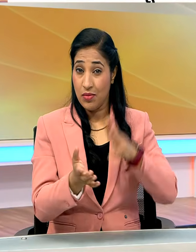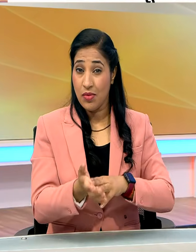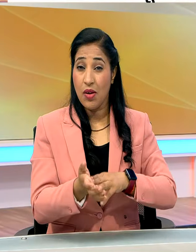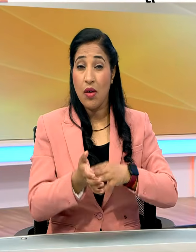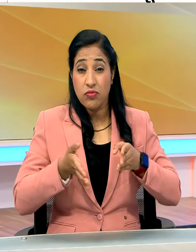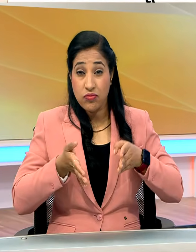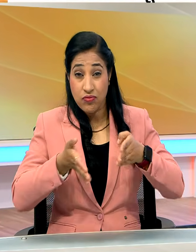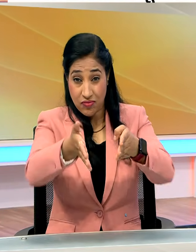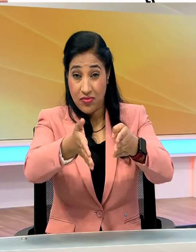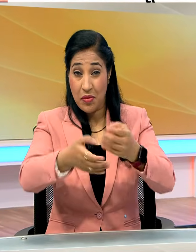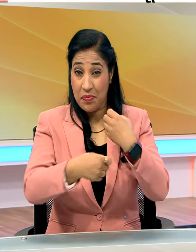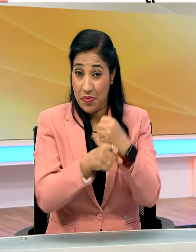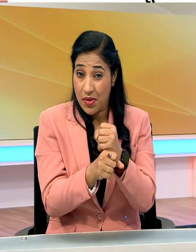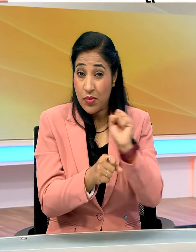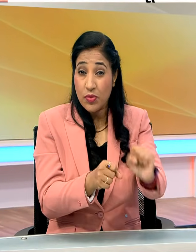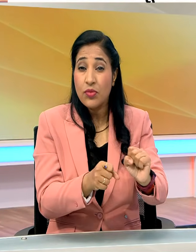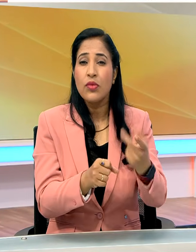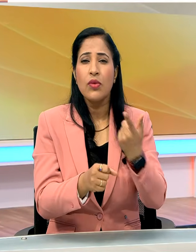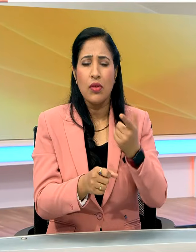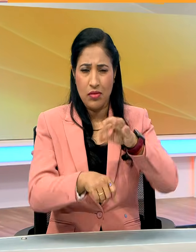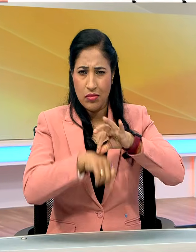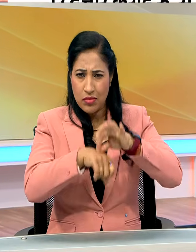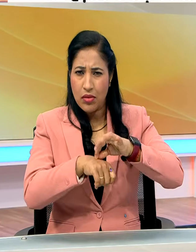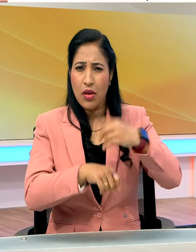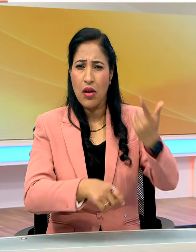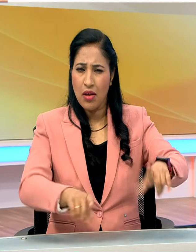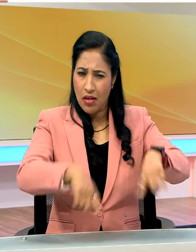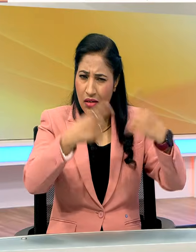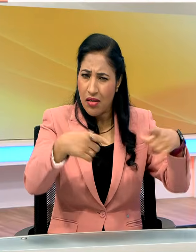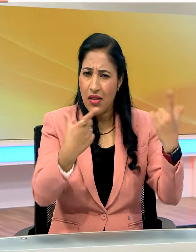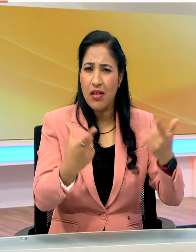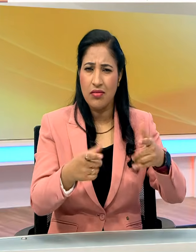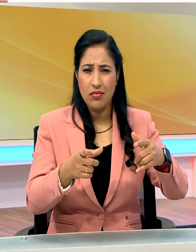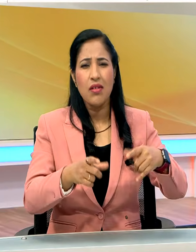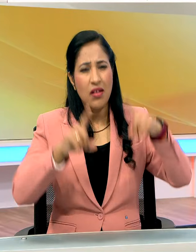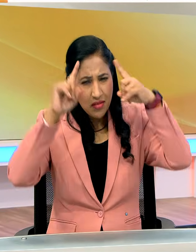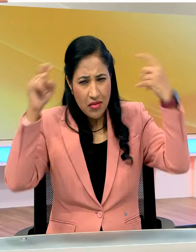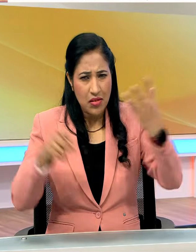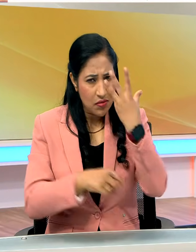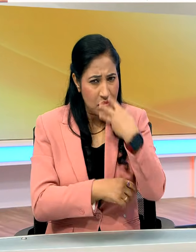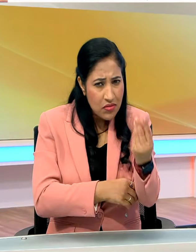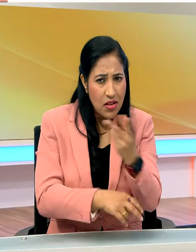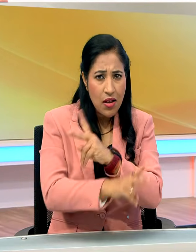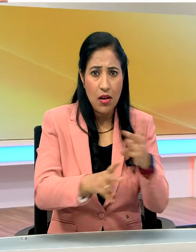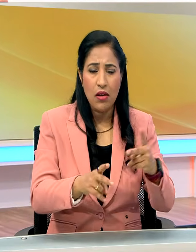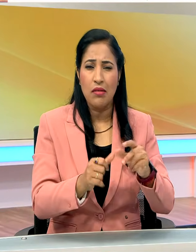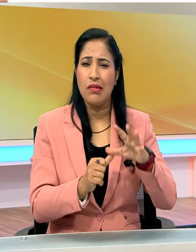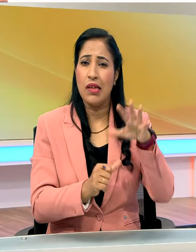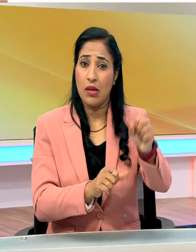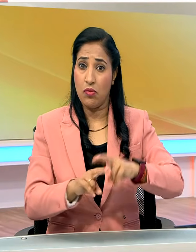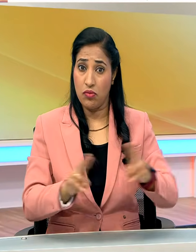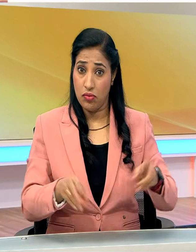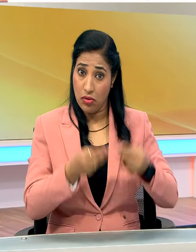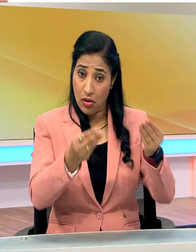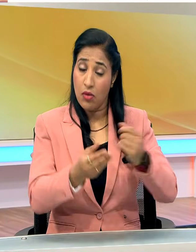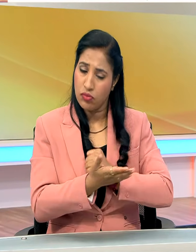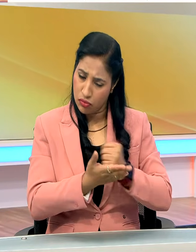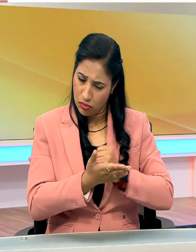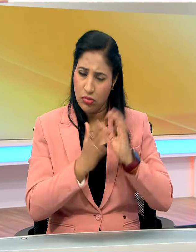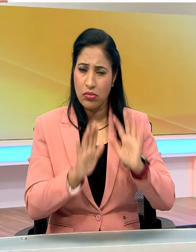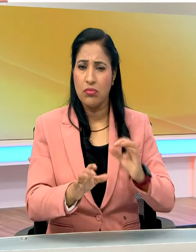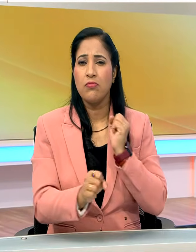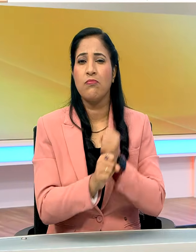भी जिक्र किया। उन्होंने कहा कि इंसानों, वन्य जीवों को किसी को भी असुविधा ना हो, यही सरकार का प्रयास है।